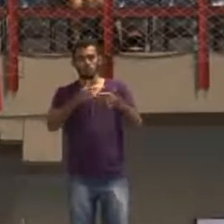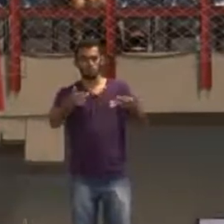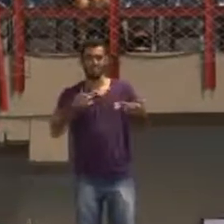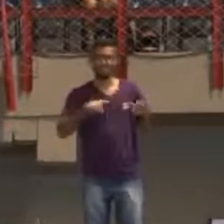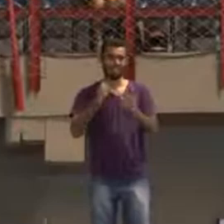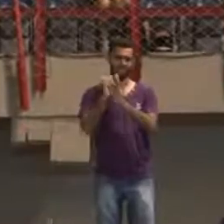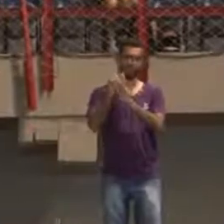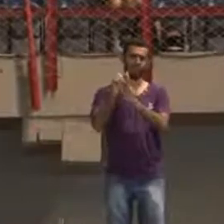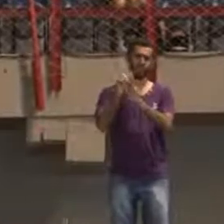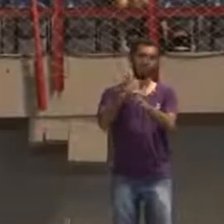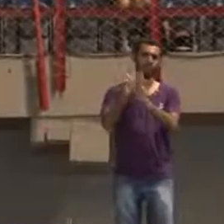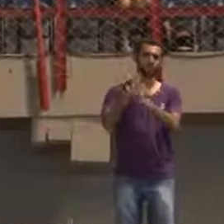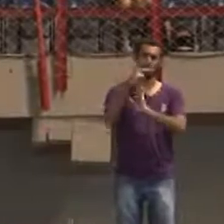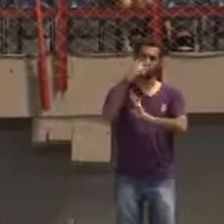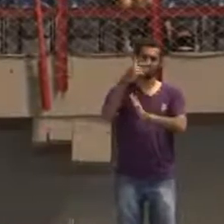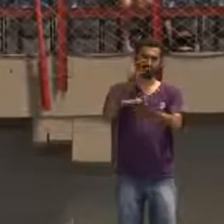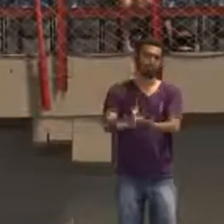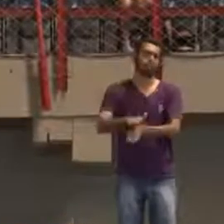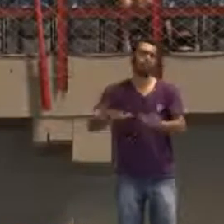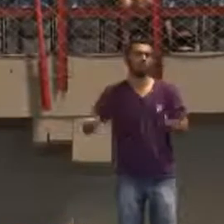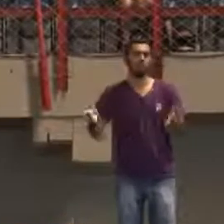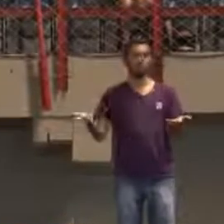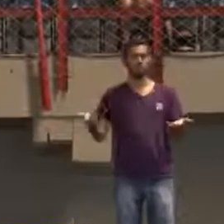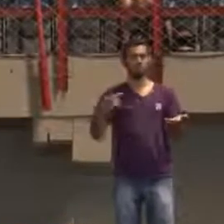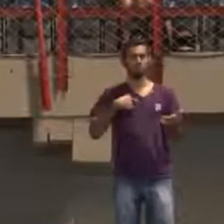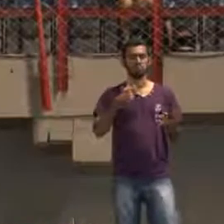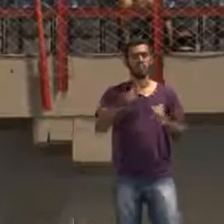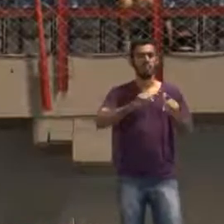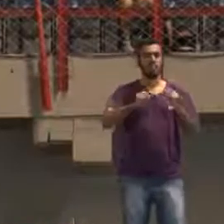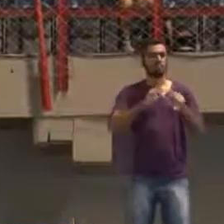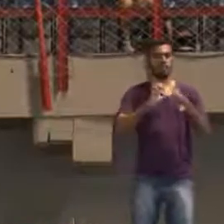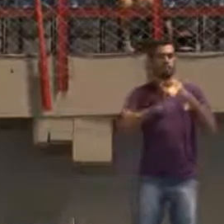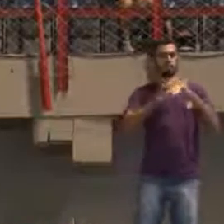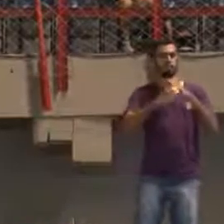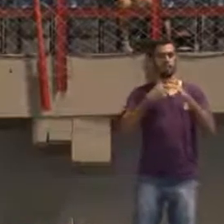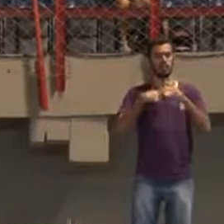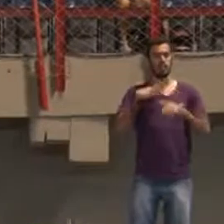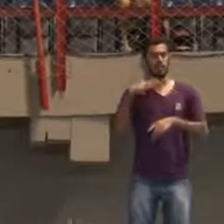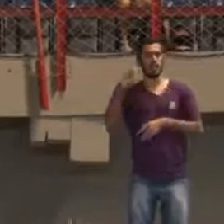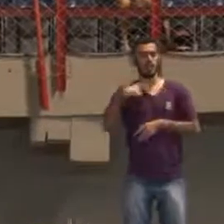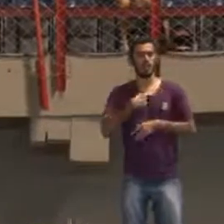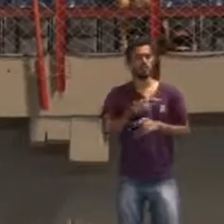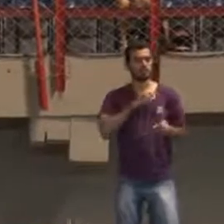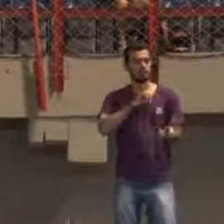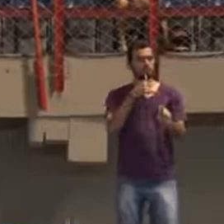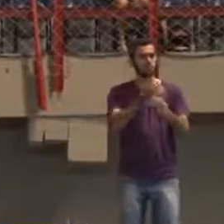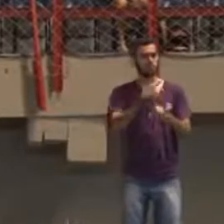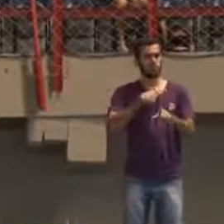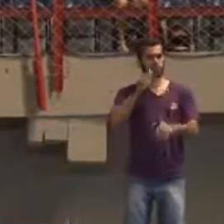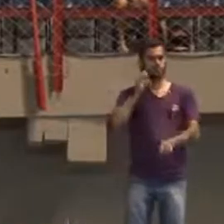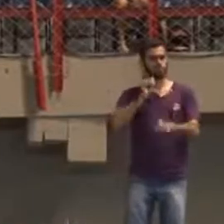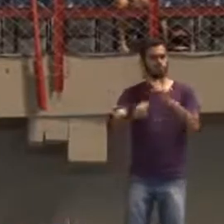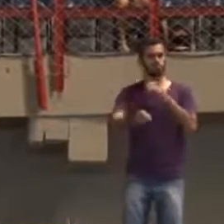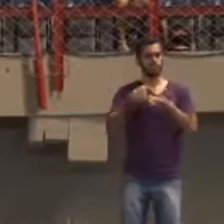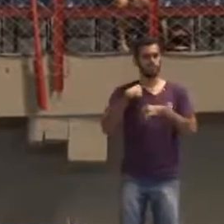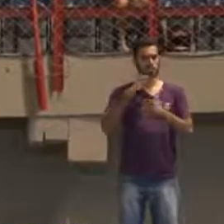né? Você anotaria trabalho, empresa, ética, bullying, crime virtual,